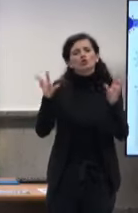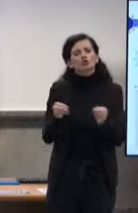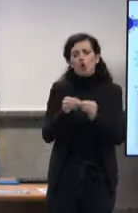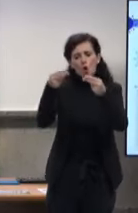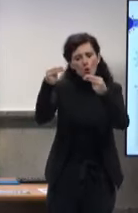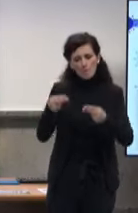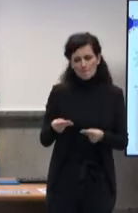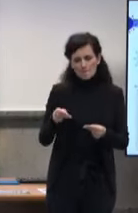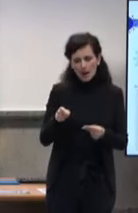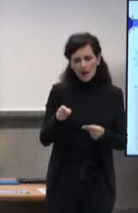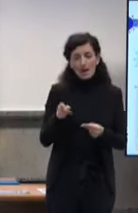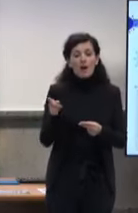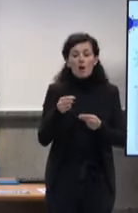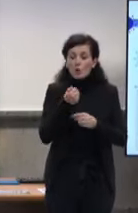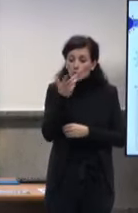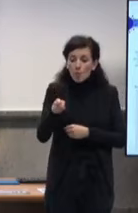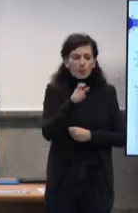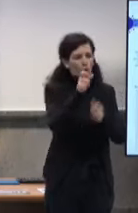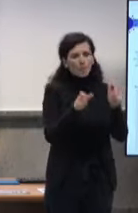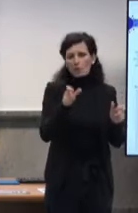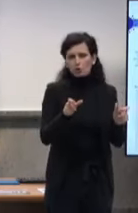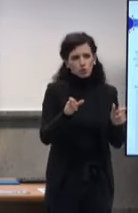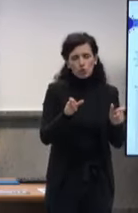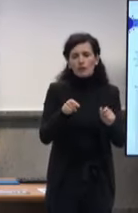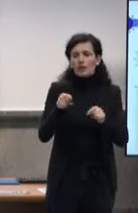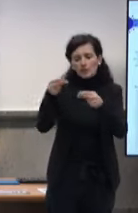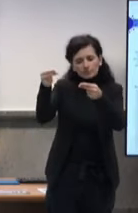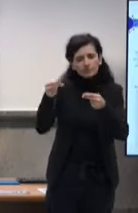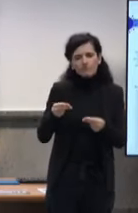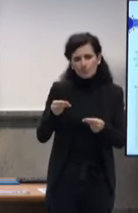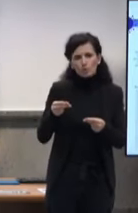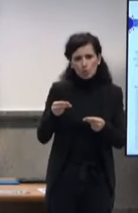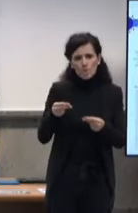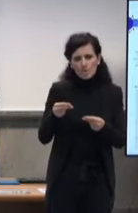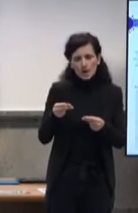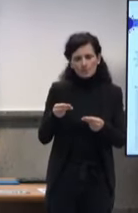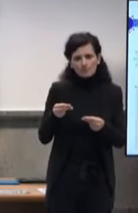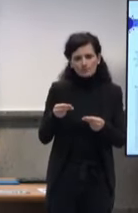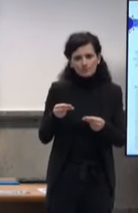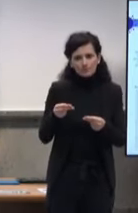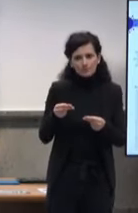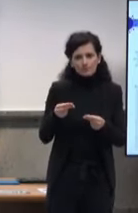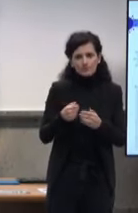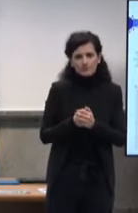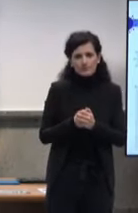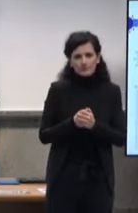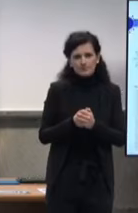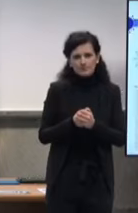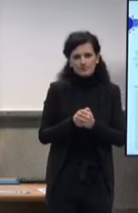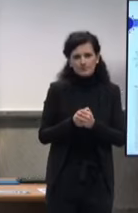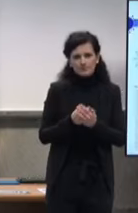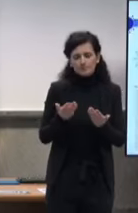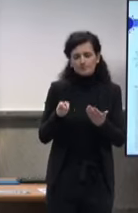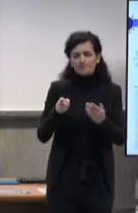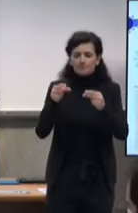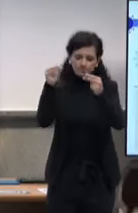può avvenire quindi questo è un elemento indicativo quantitativo ma un tè è un elemento anche diciamo da quel dal